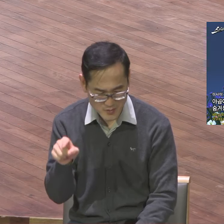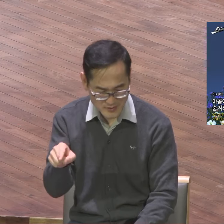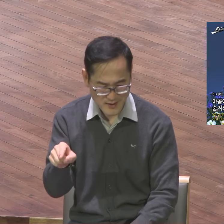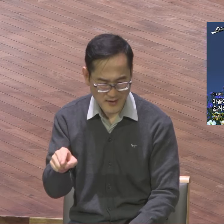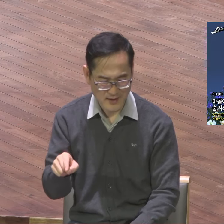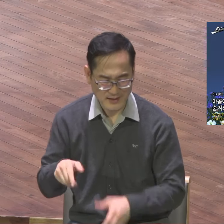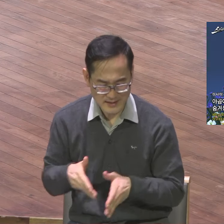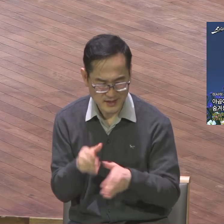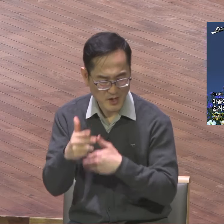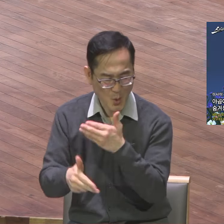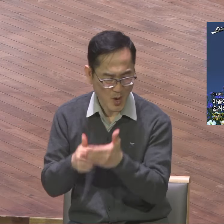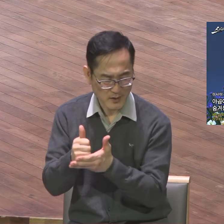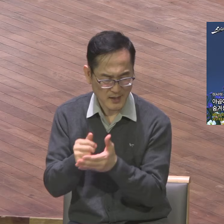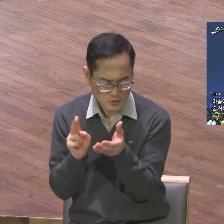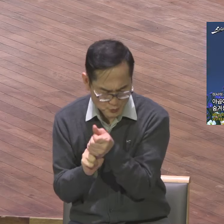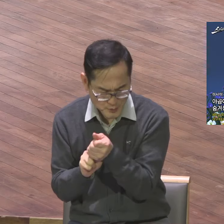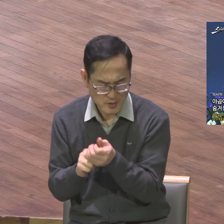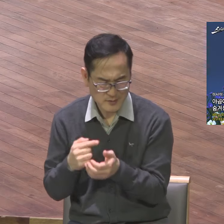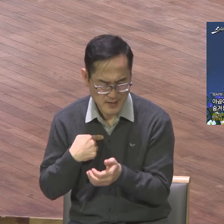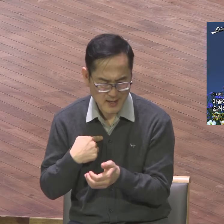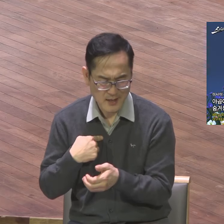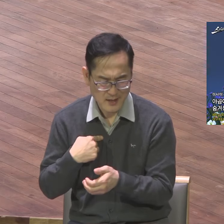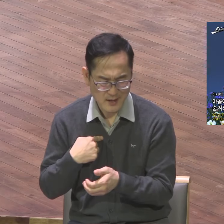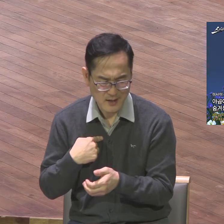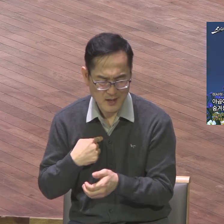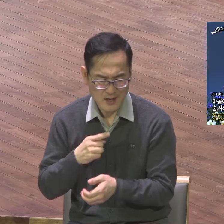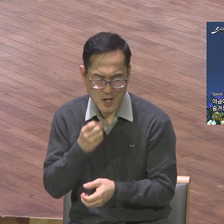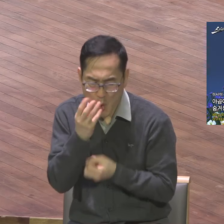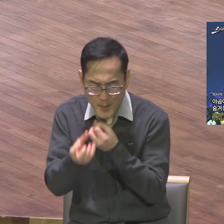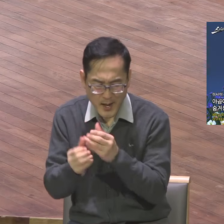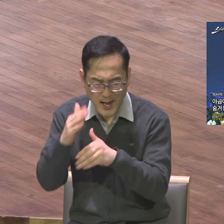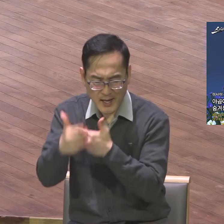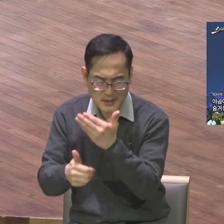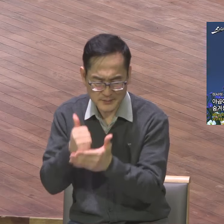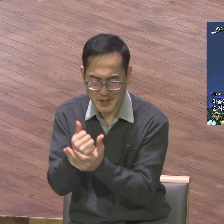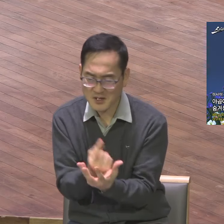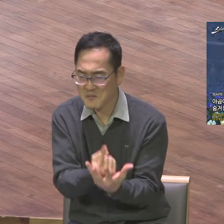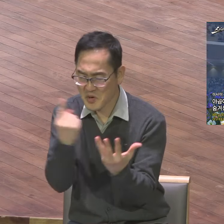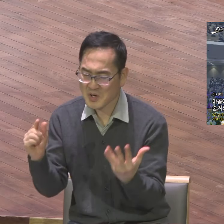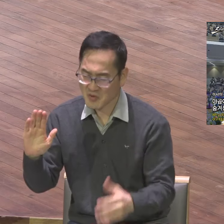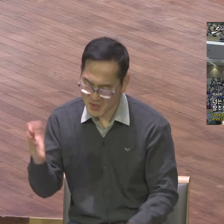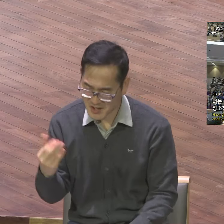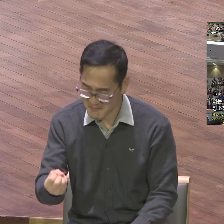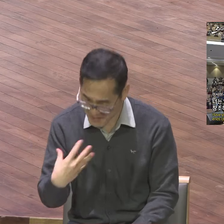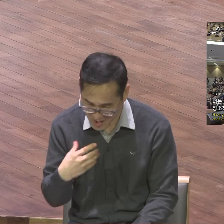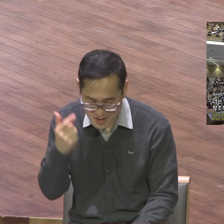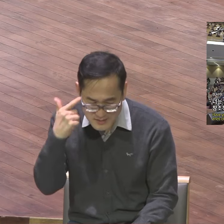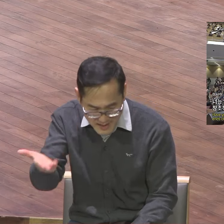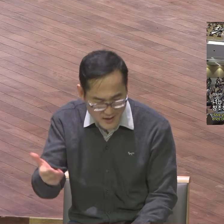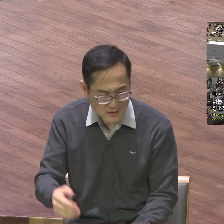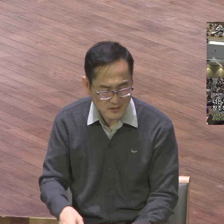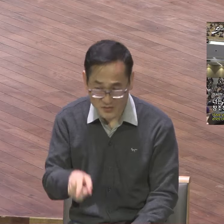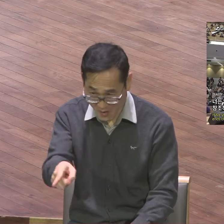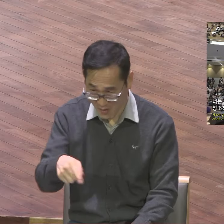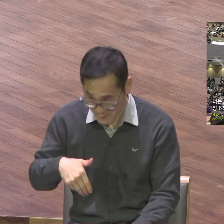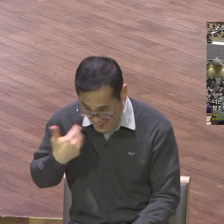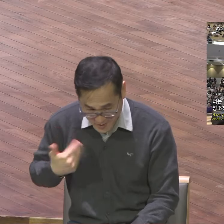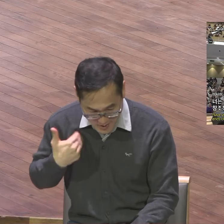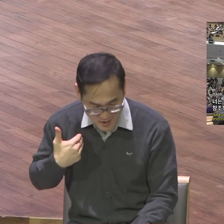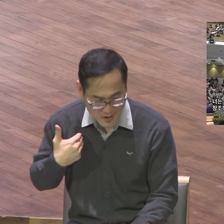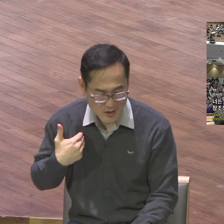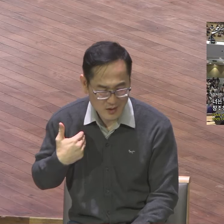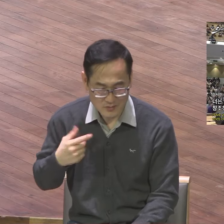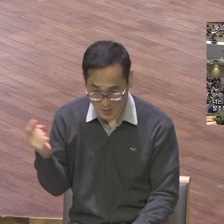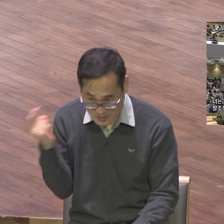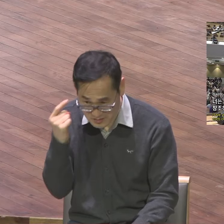길은 여호와께 숨겨졌으며 내 송사는 내 하나님에게서 벗어난다 하느냐? 너는 알지